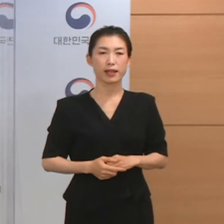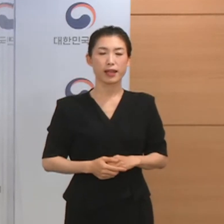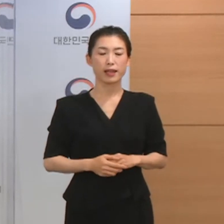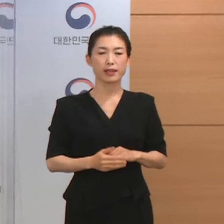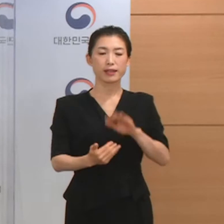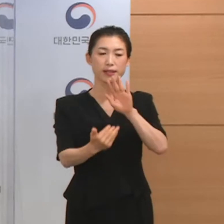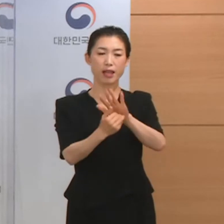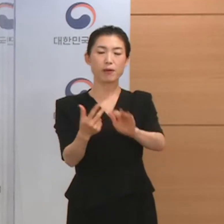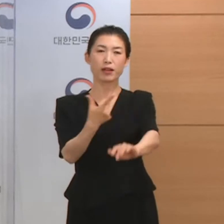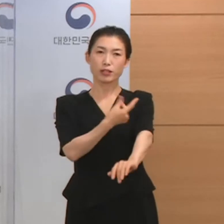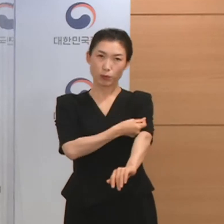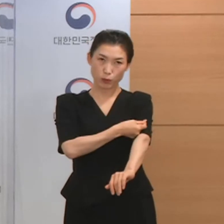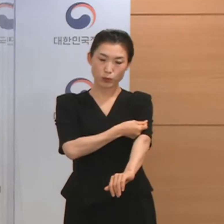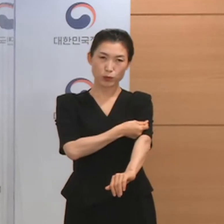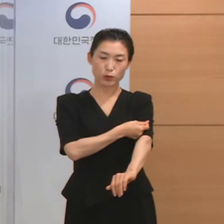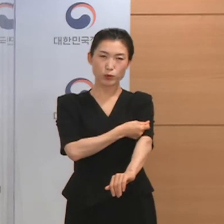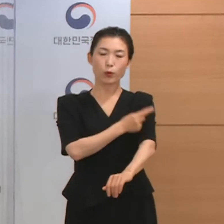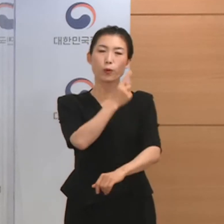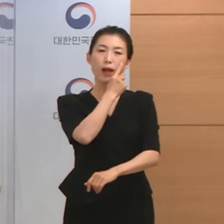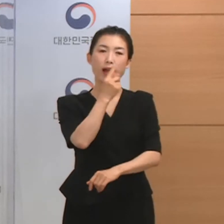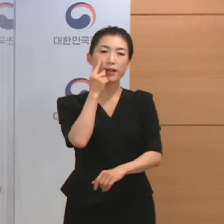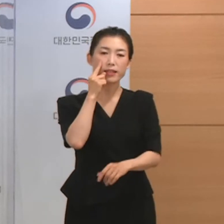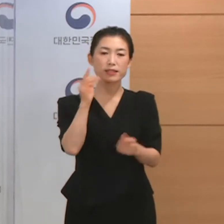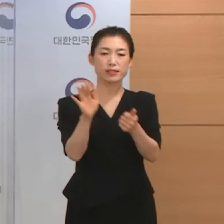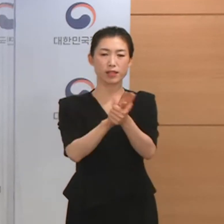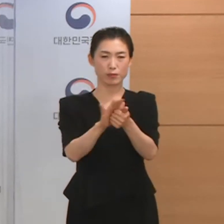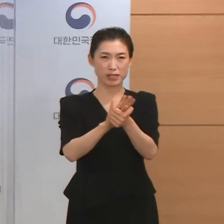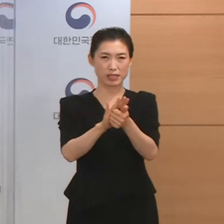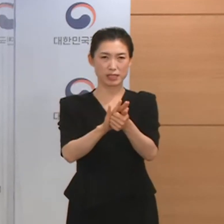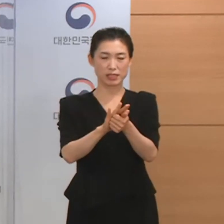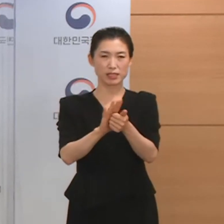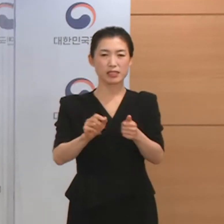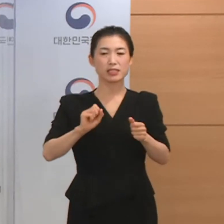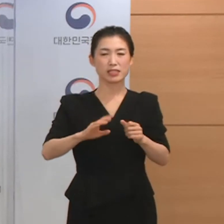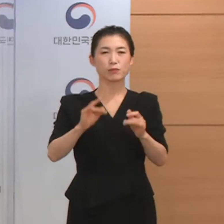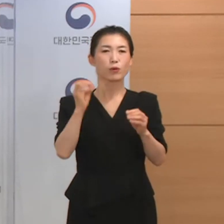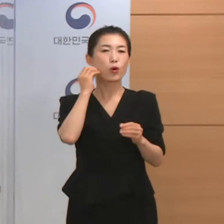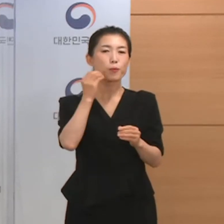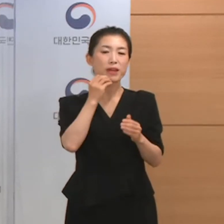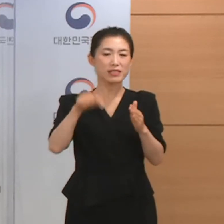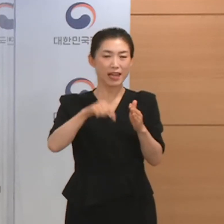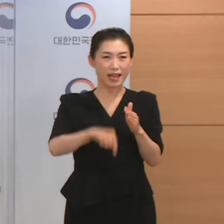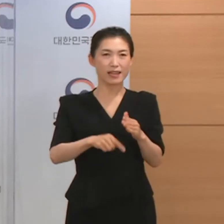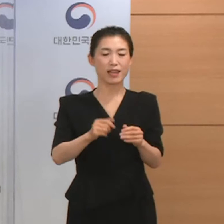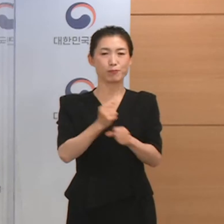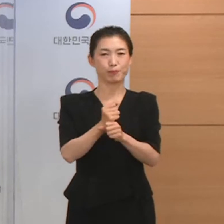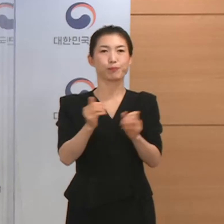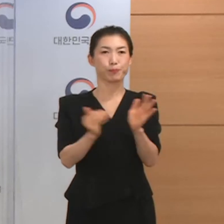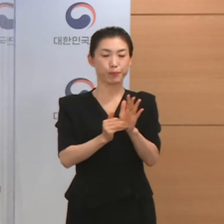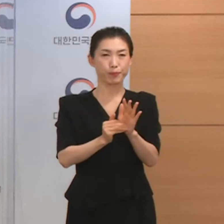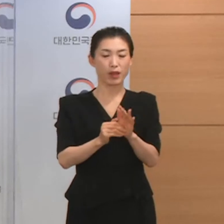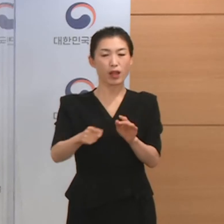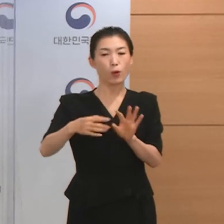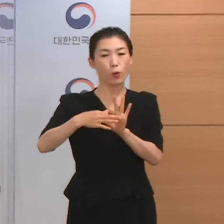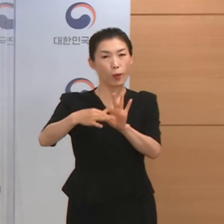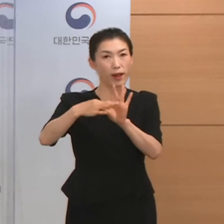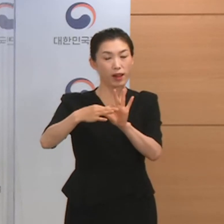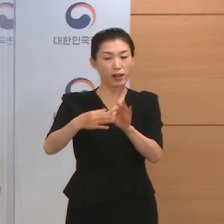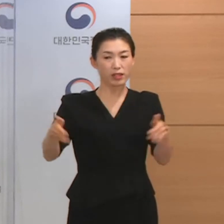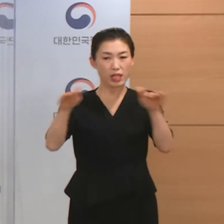발급 출력 서비스를 제공 중이라서 접종 기간에서도 이 출력을 해드리고 있고 예방접종